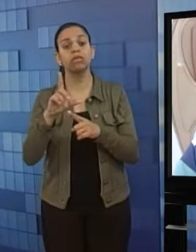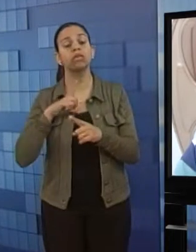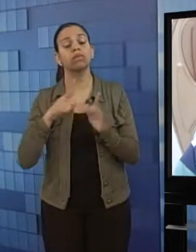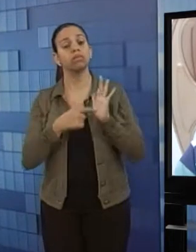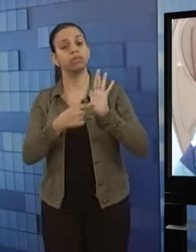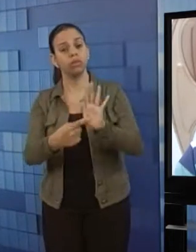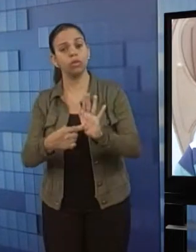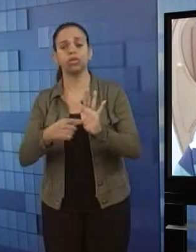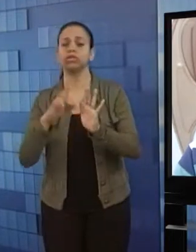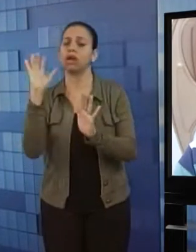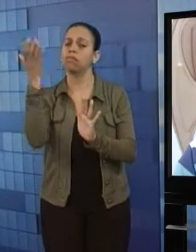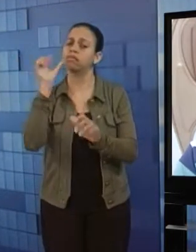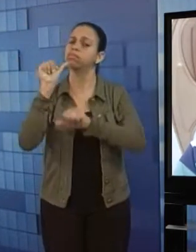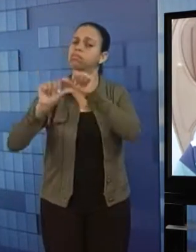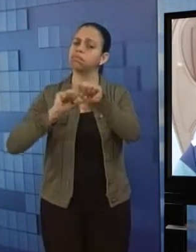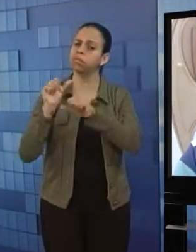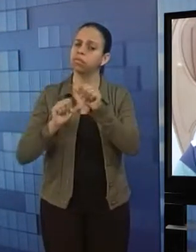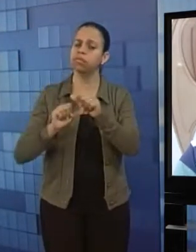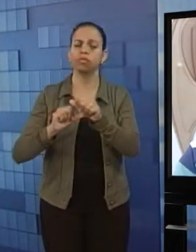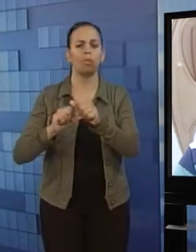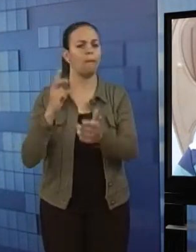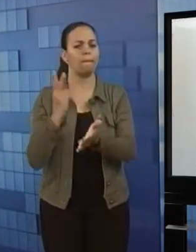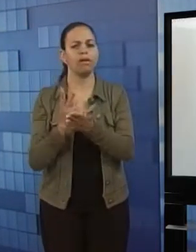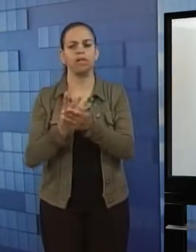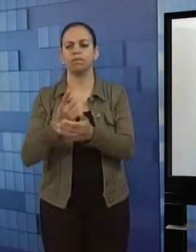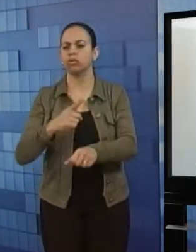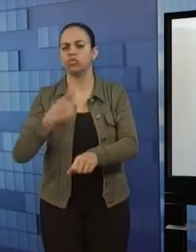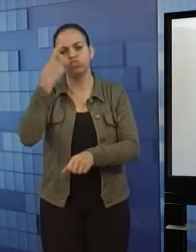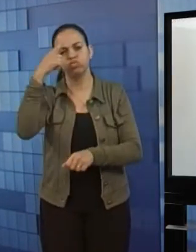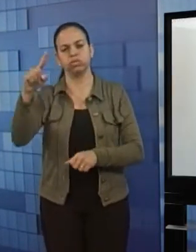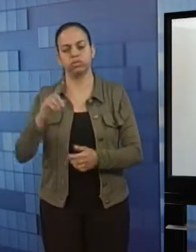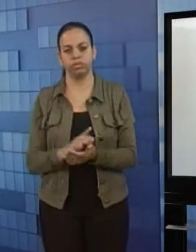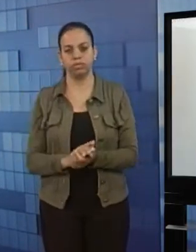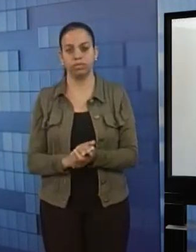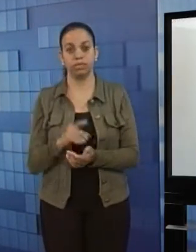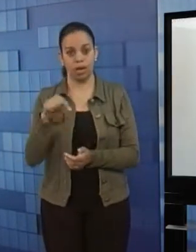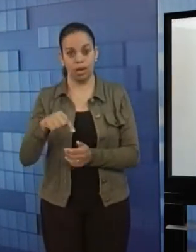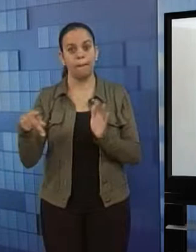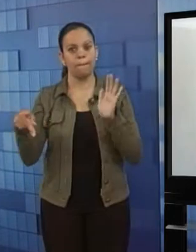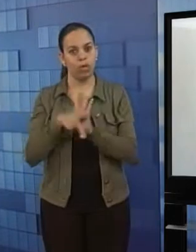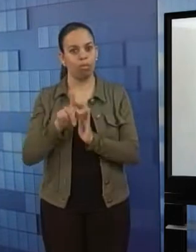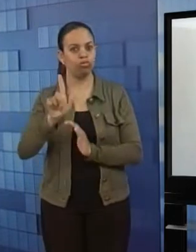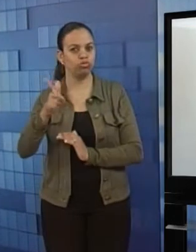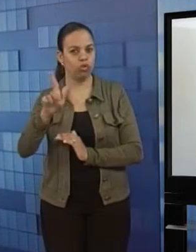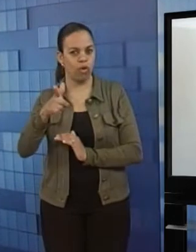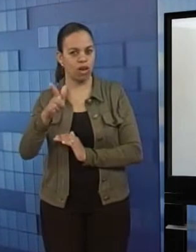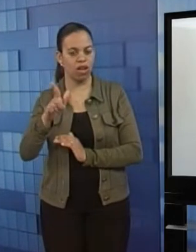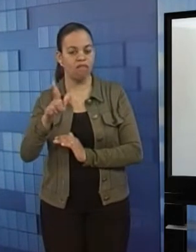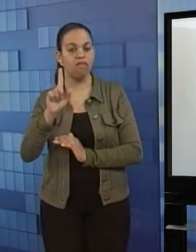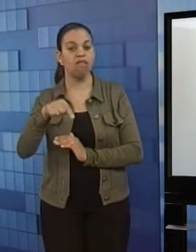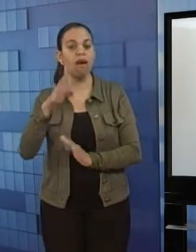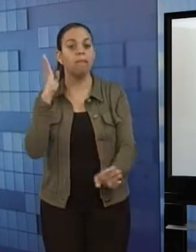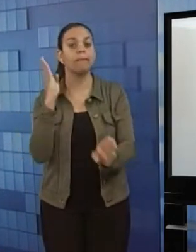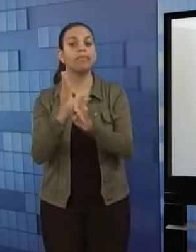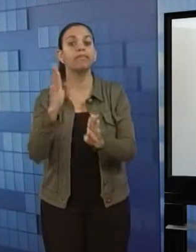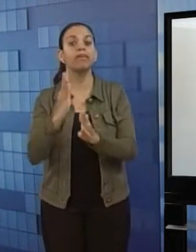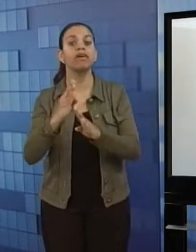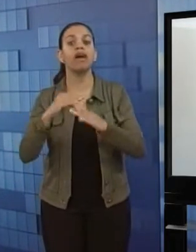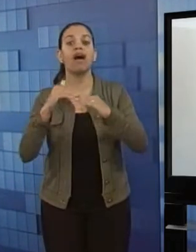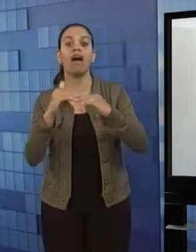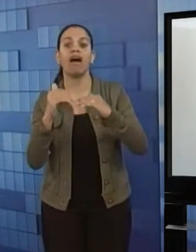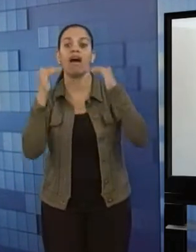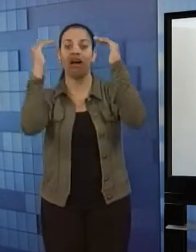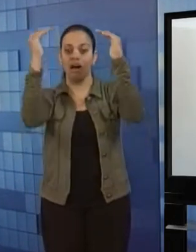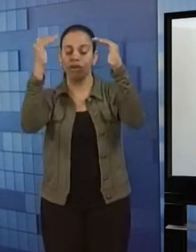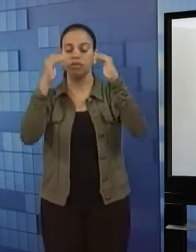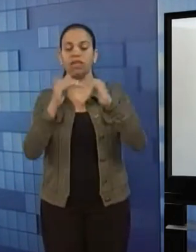da Conquista apresenta variações climáticas no mesmo dia. A principal explicação ela é mais geográfica, por causa da altitude. Aqui